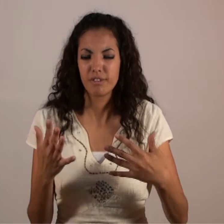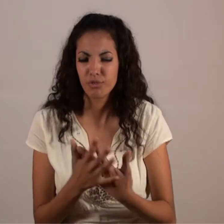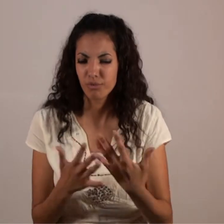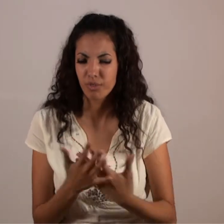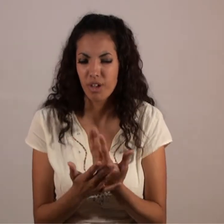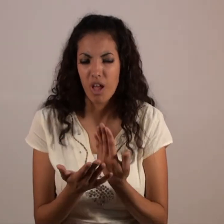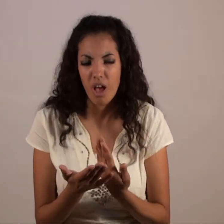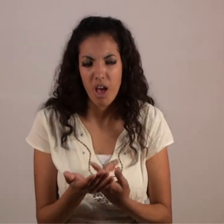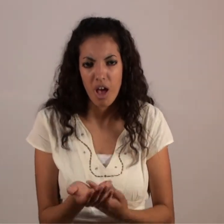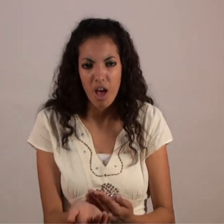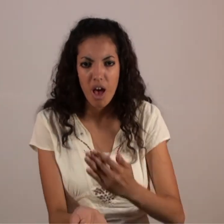sumo sacerdote?